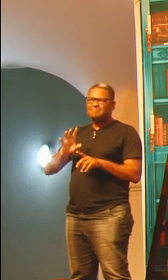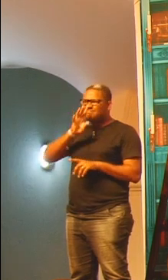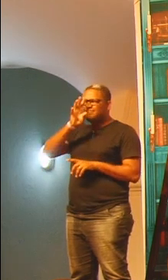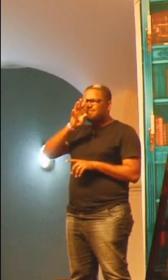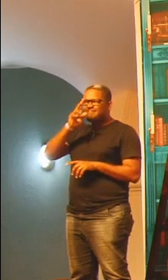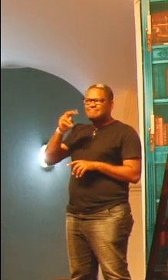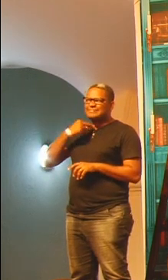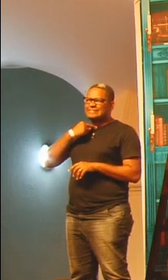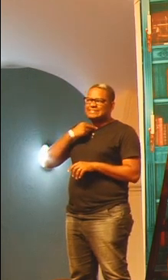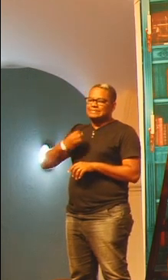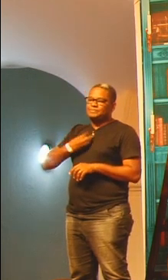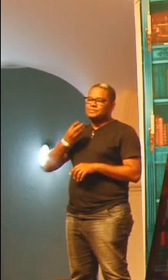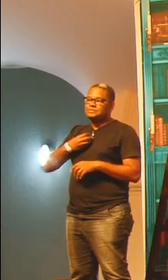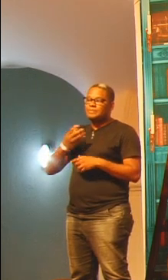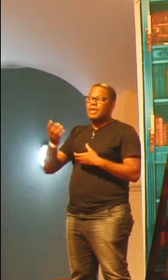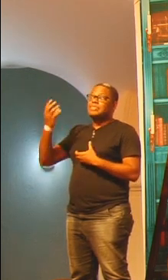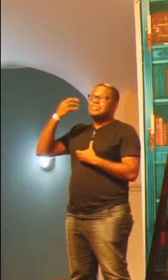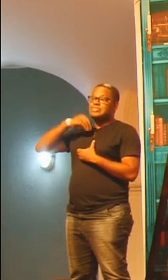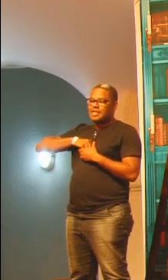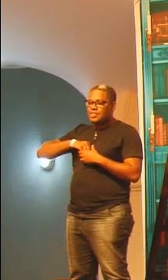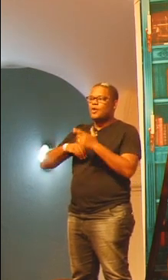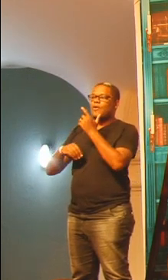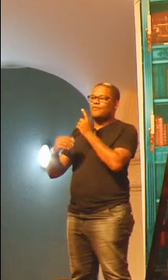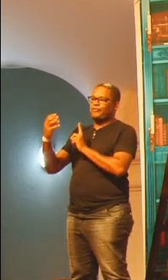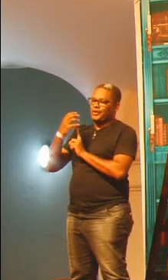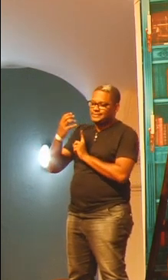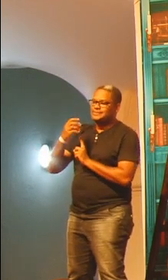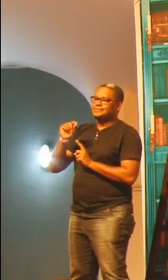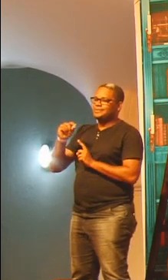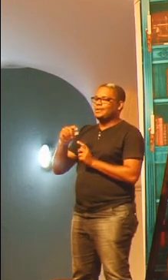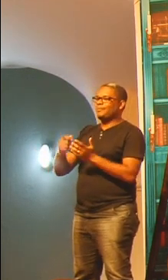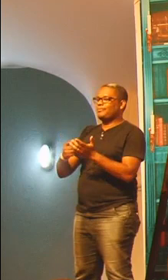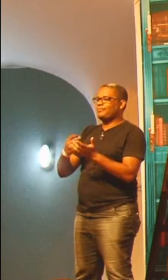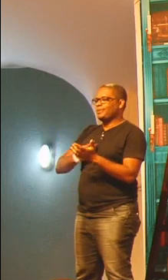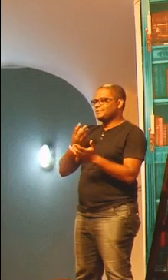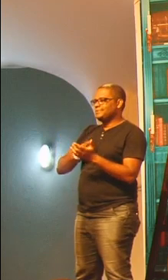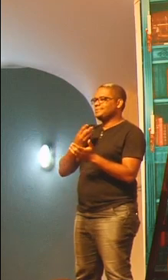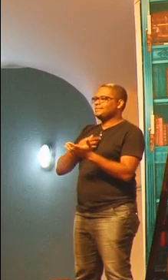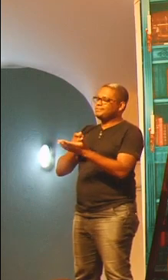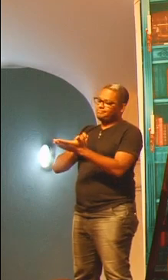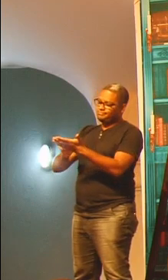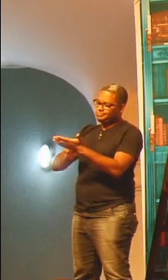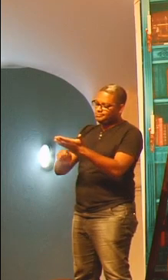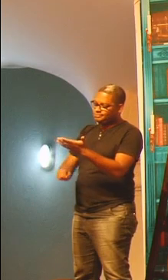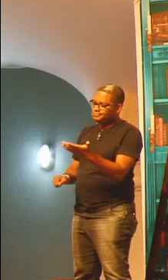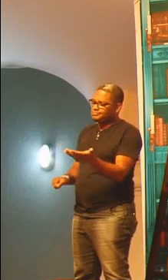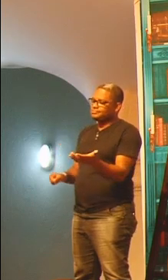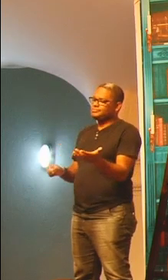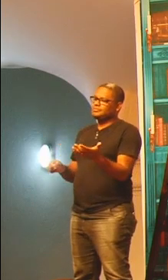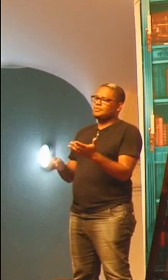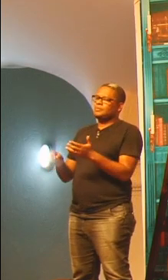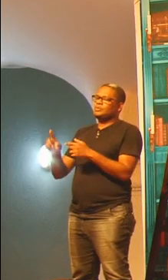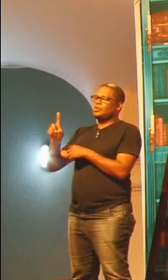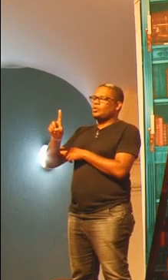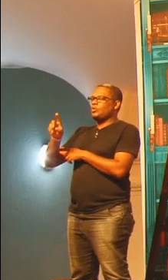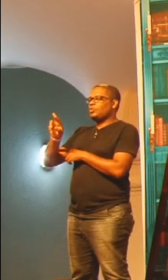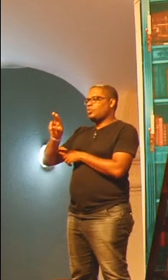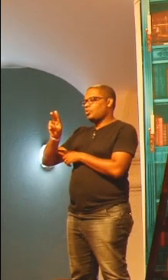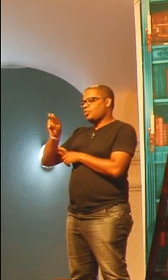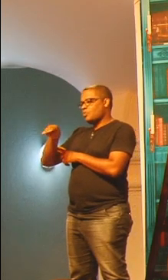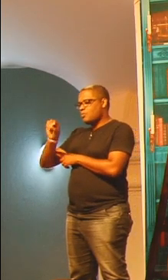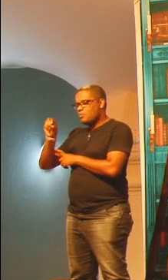de poesia. Mas aí a poesia me influenciou muito na escrita. Então eu lembro de ler o Drummond,